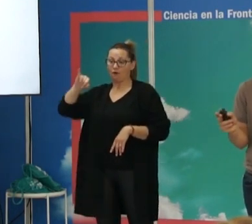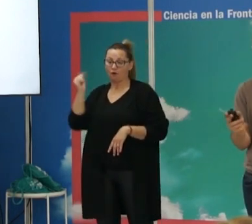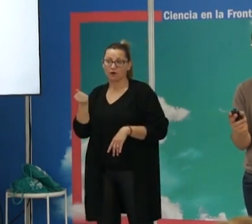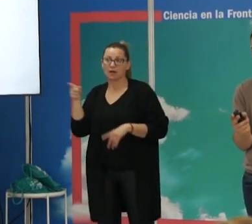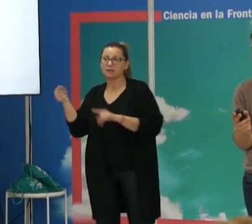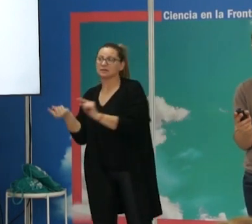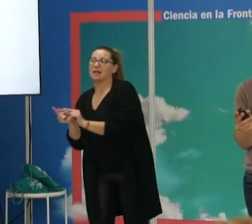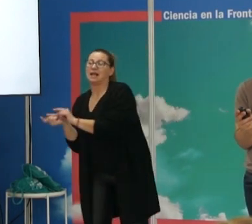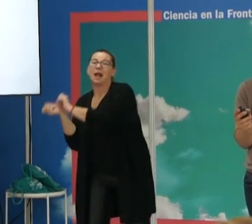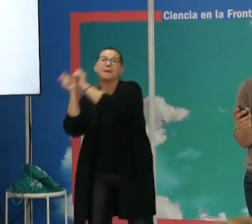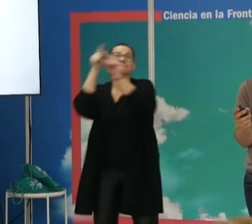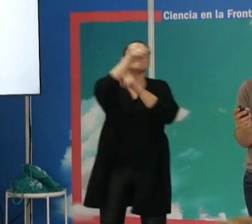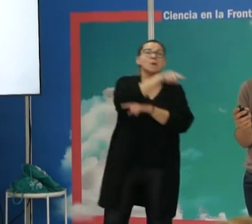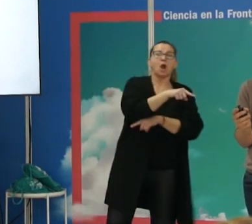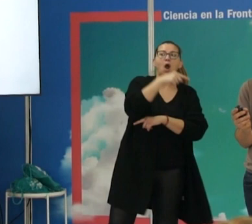y legalmente esta persona